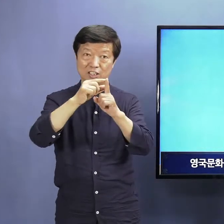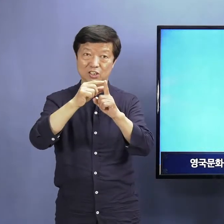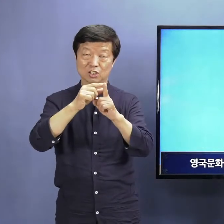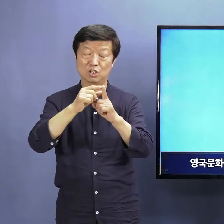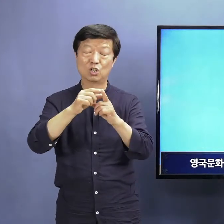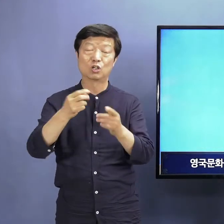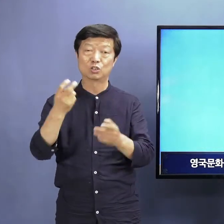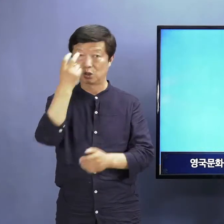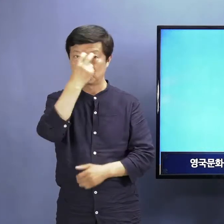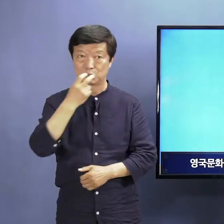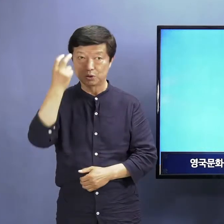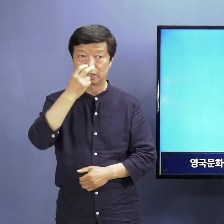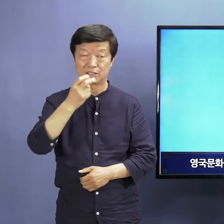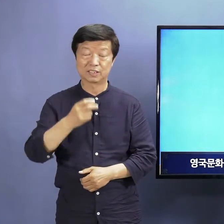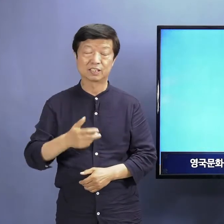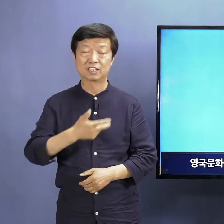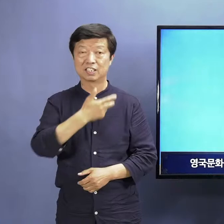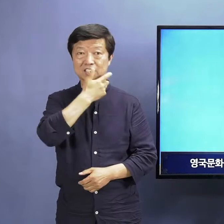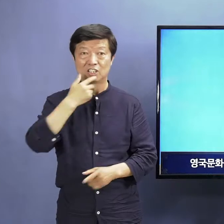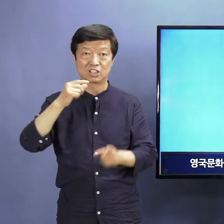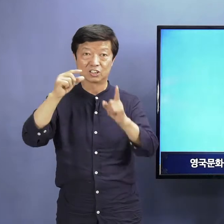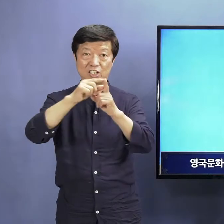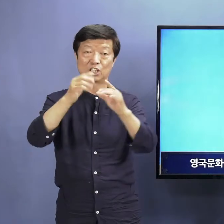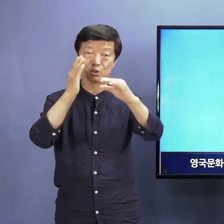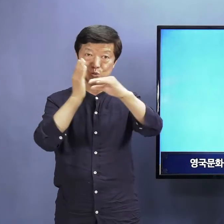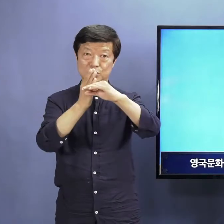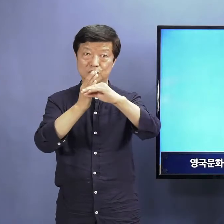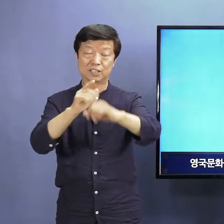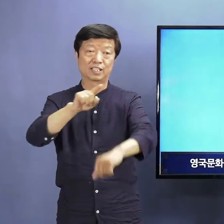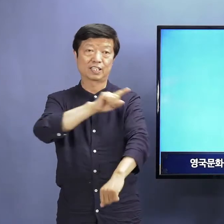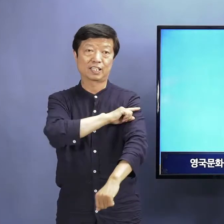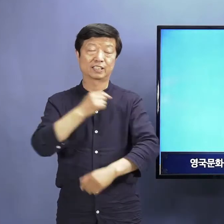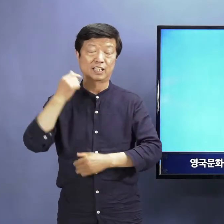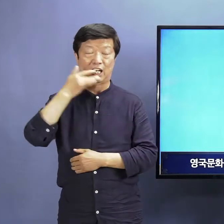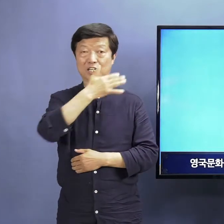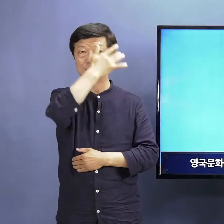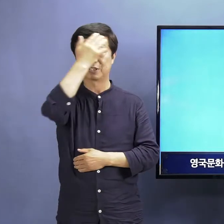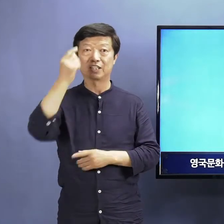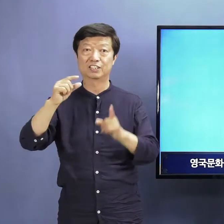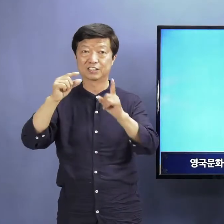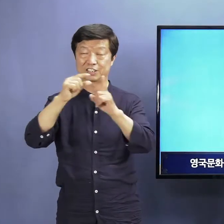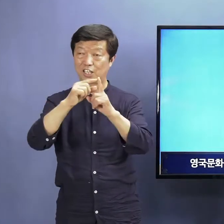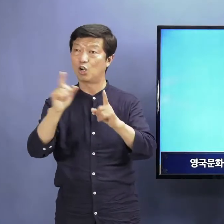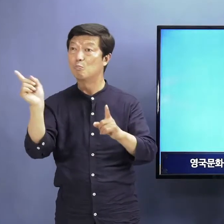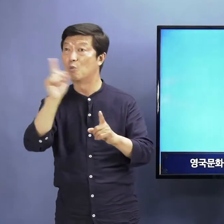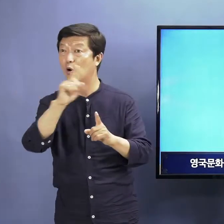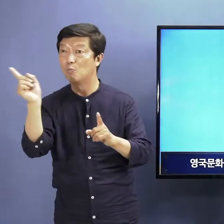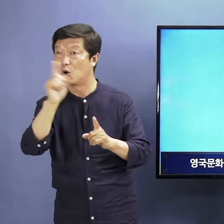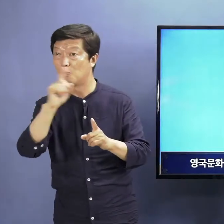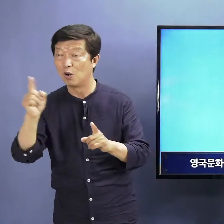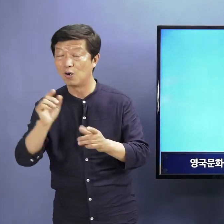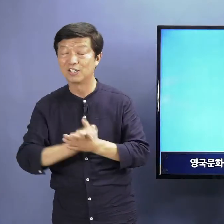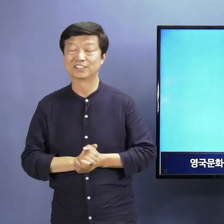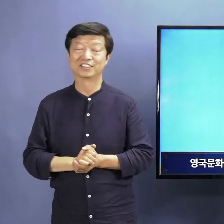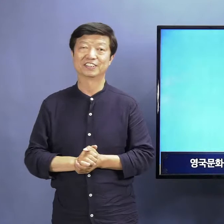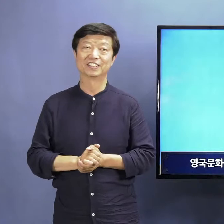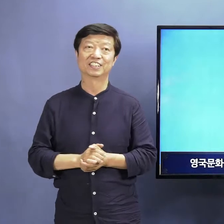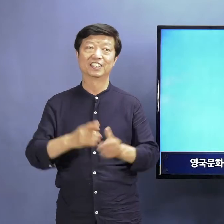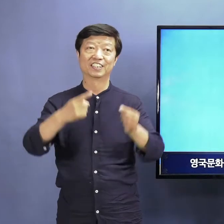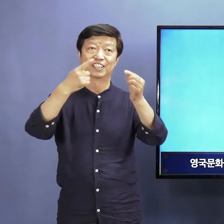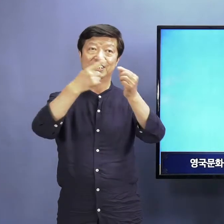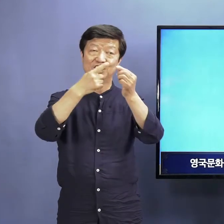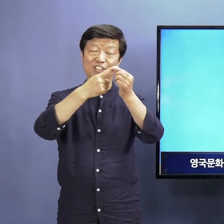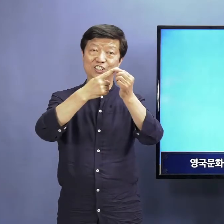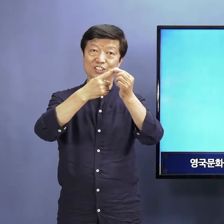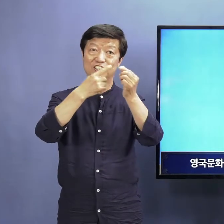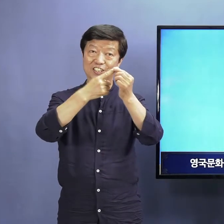영어 단어 중에서 가장 아름다운 단어가 뭐냐를 묻는 질문을 했는데 1위로 꼽힌 단어가